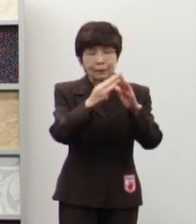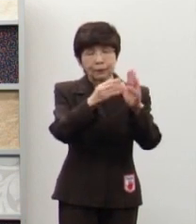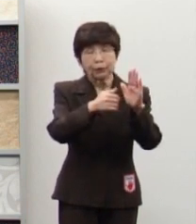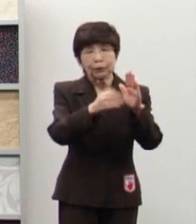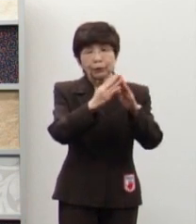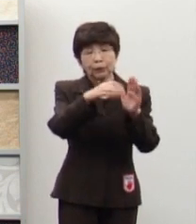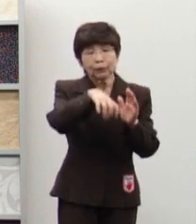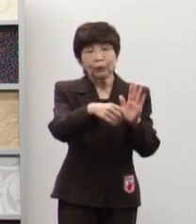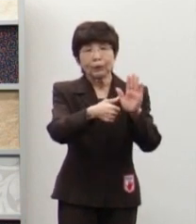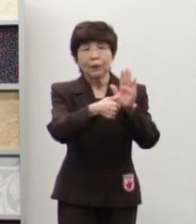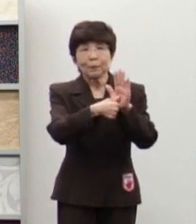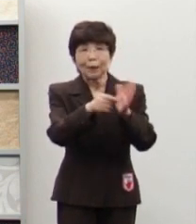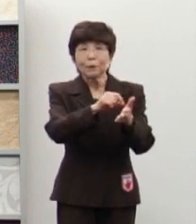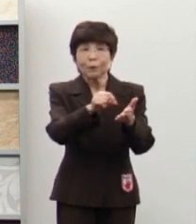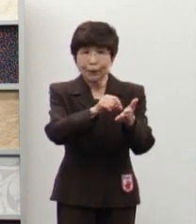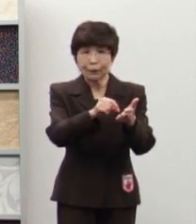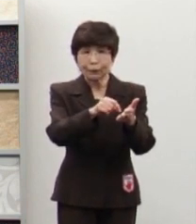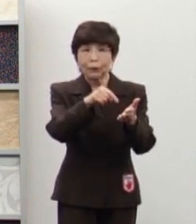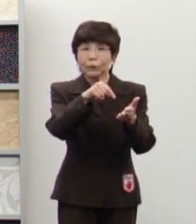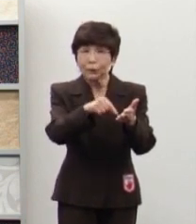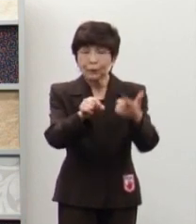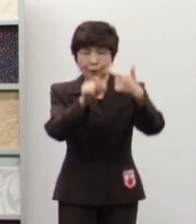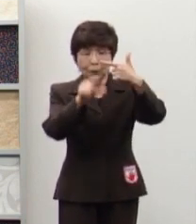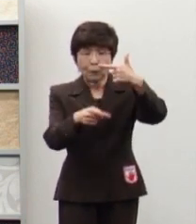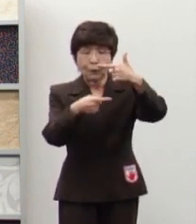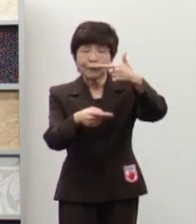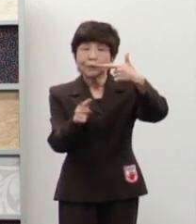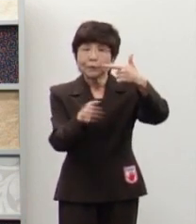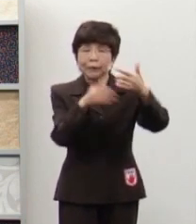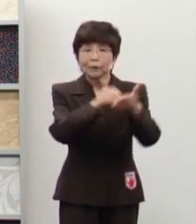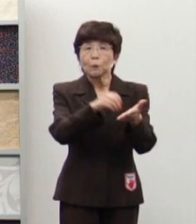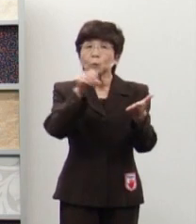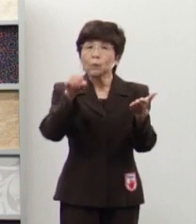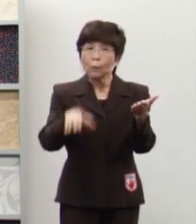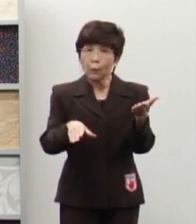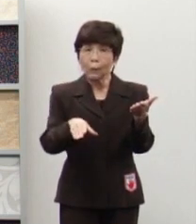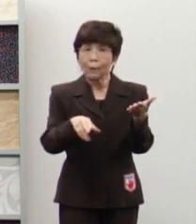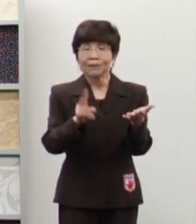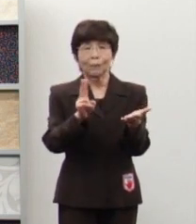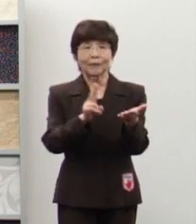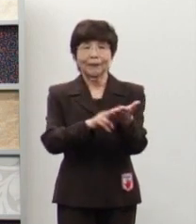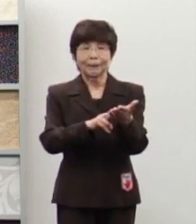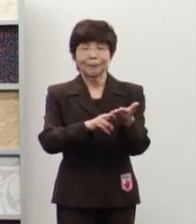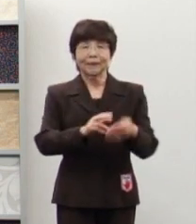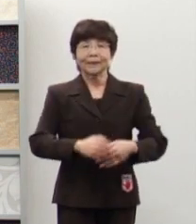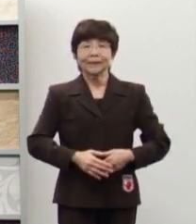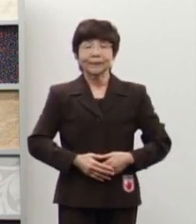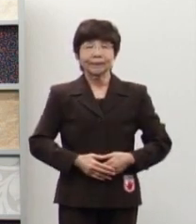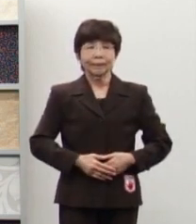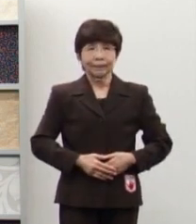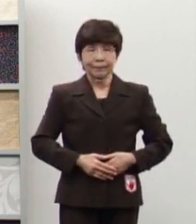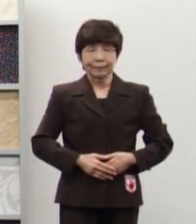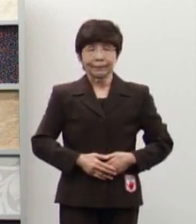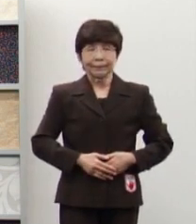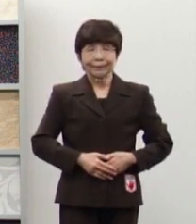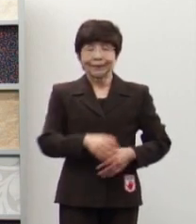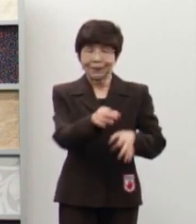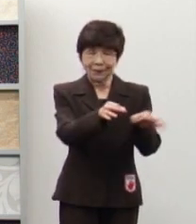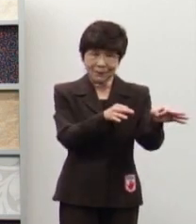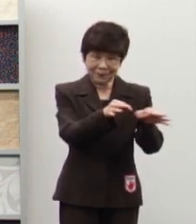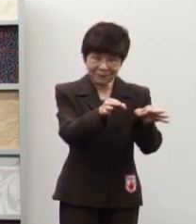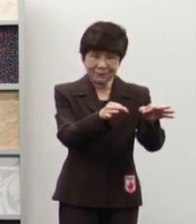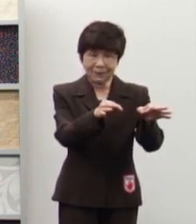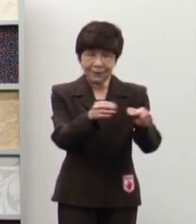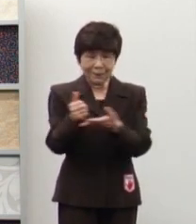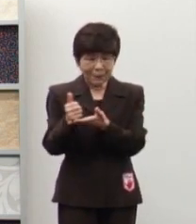これは、来月1日以降、原則として、不要といたします。これによりまして、事業者と、利